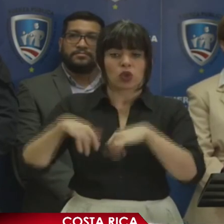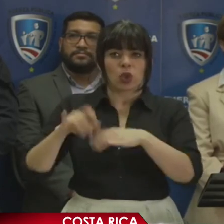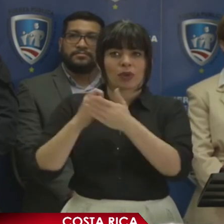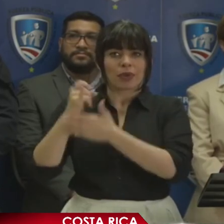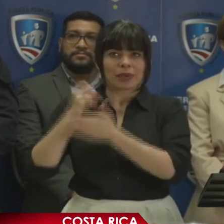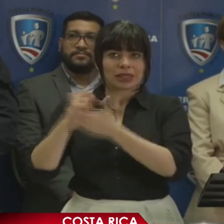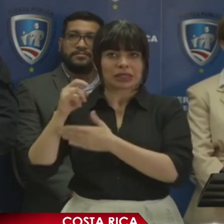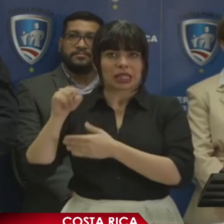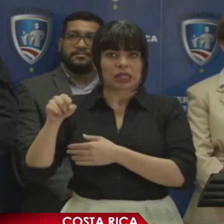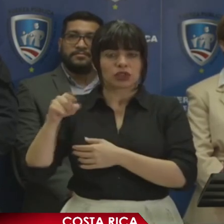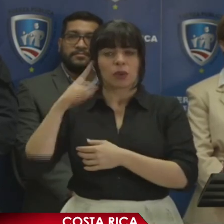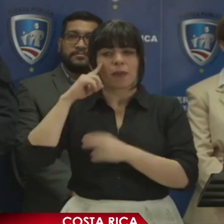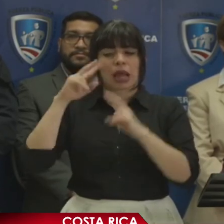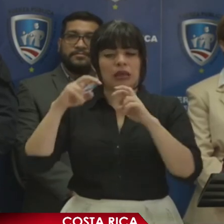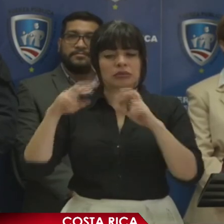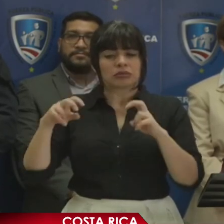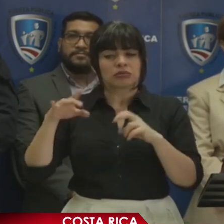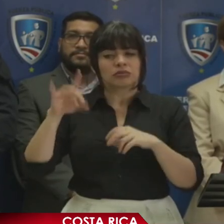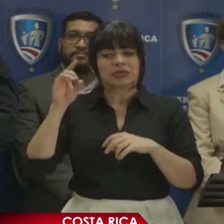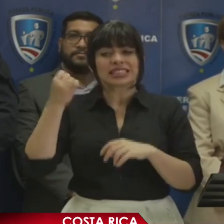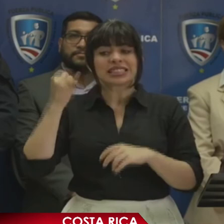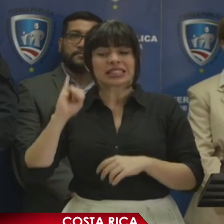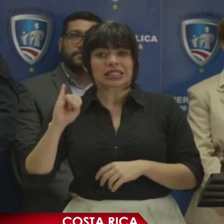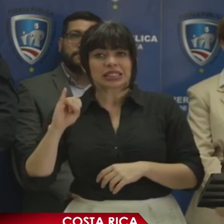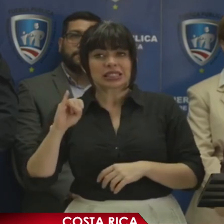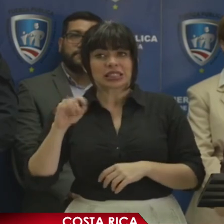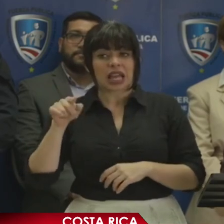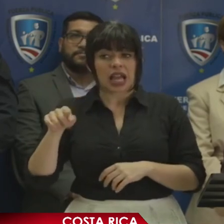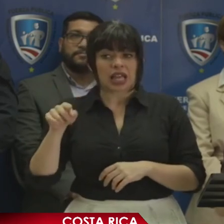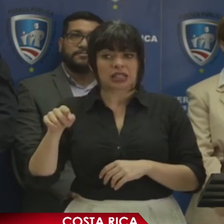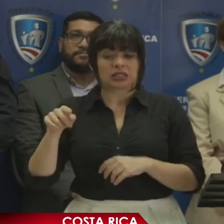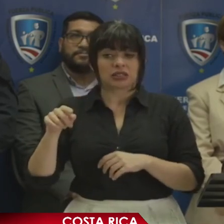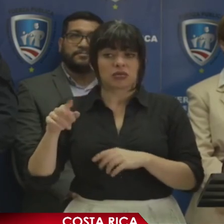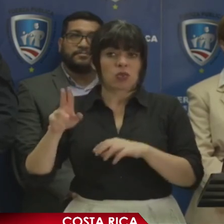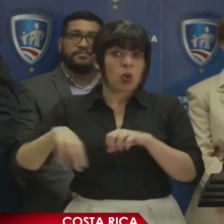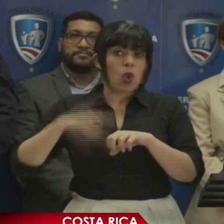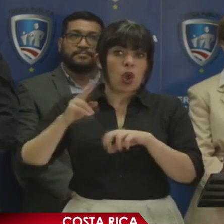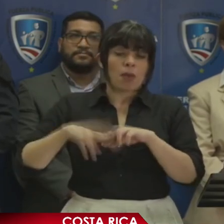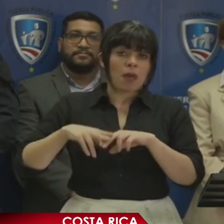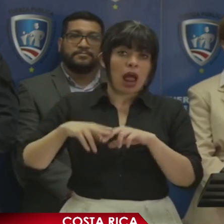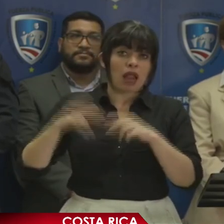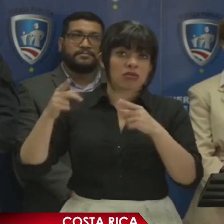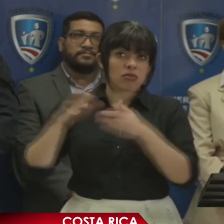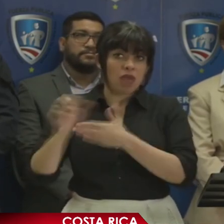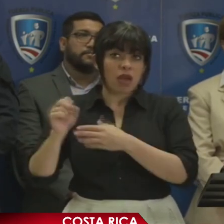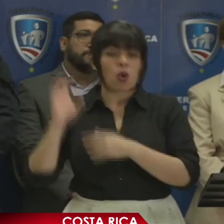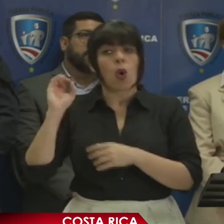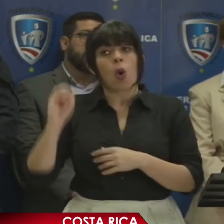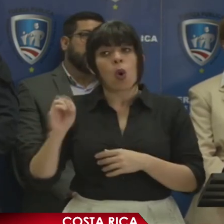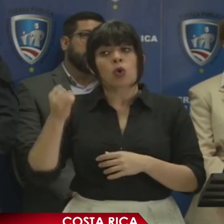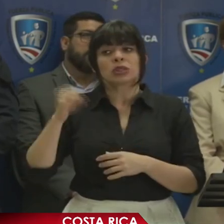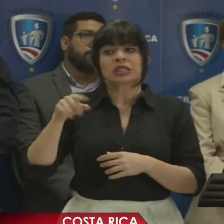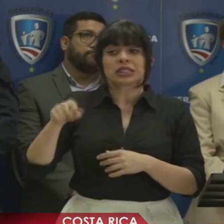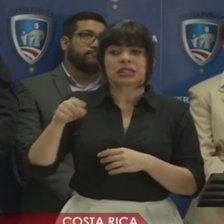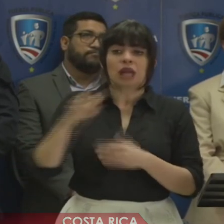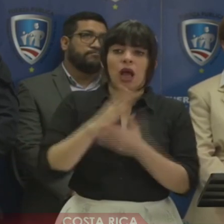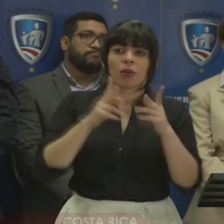para lograr esclarecer si fue producto de las averías normales de la época o si pudo haber sido